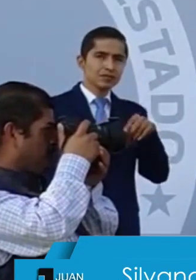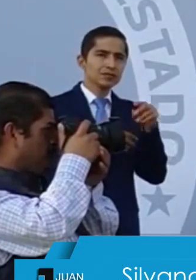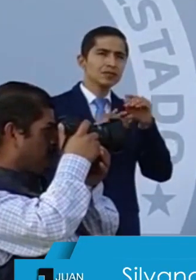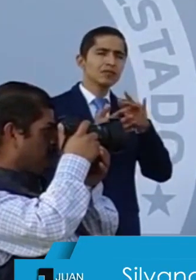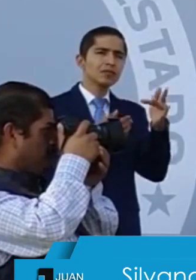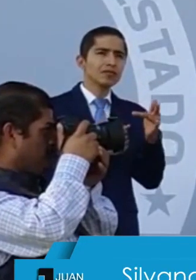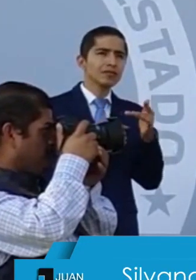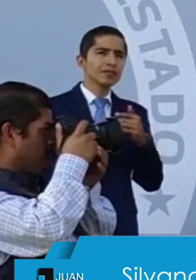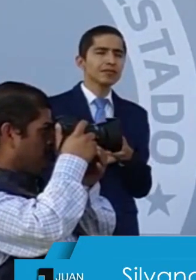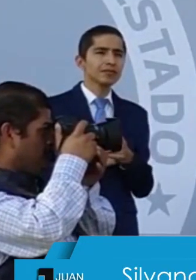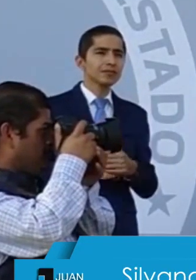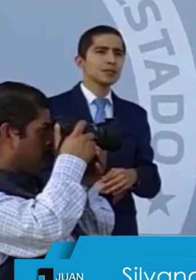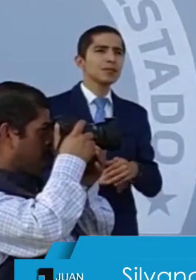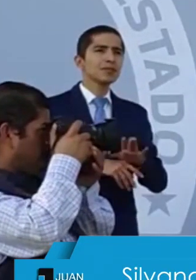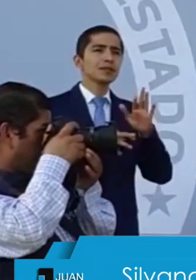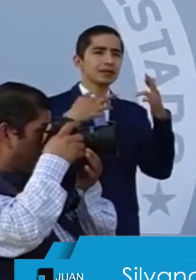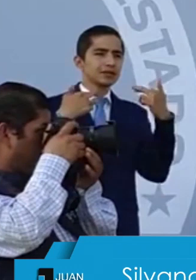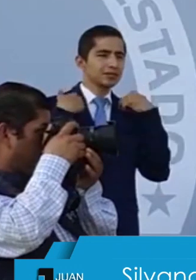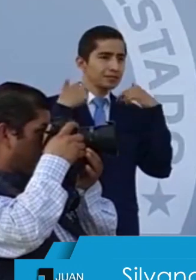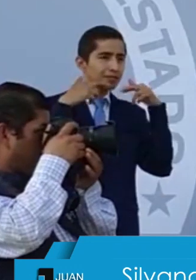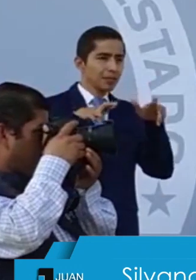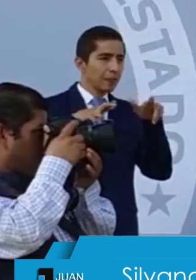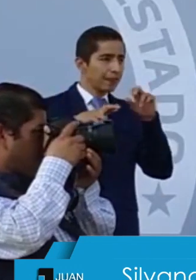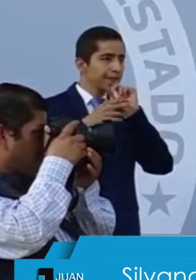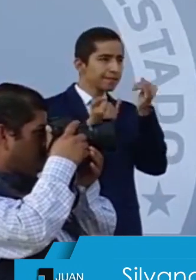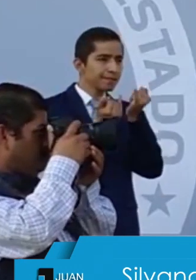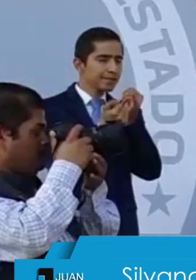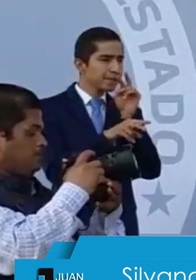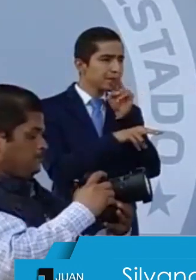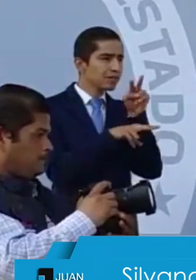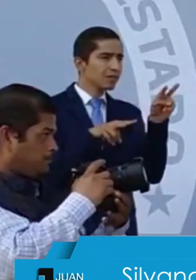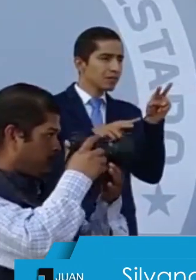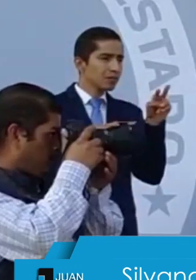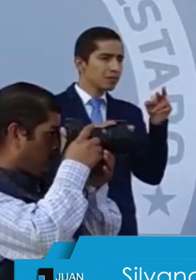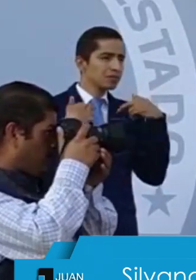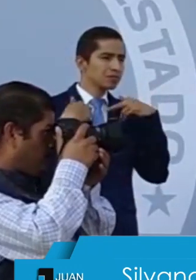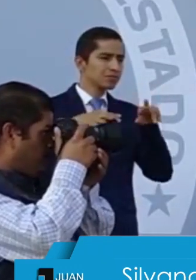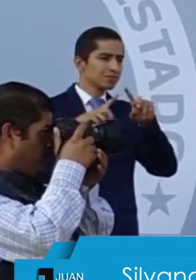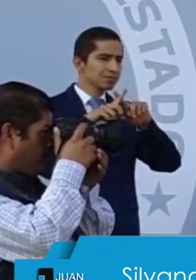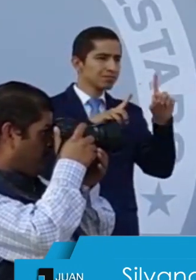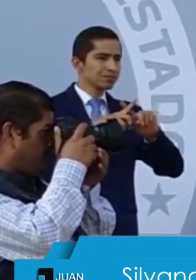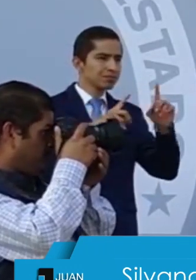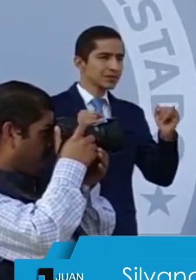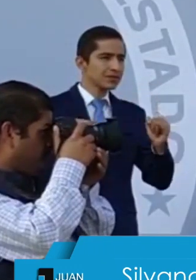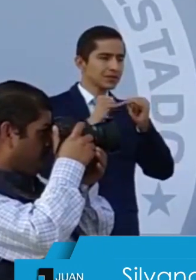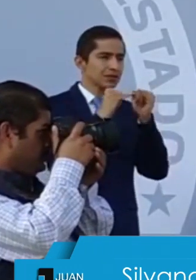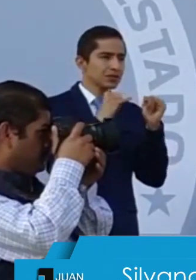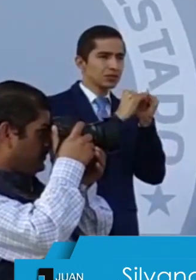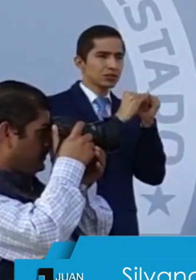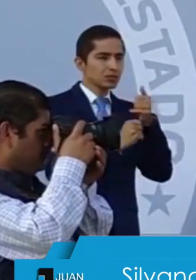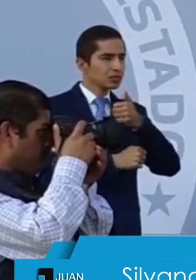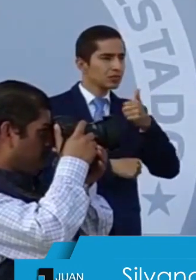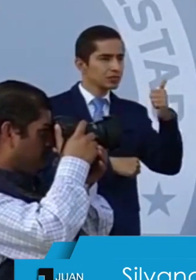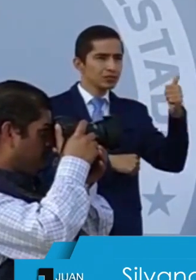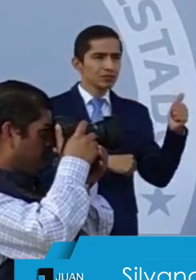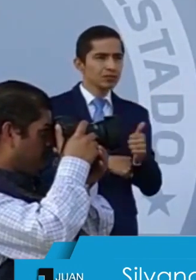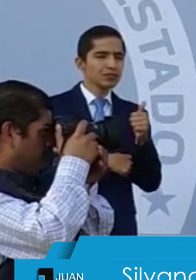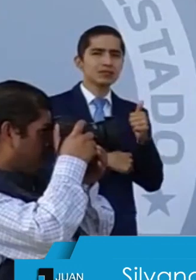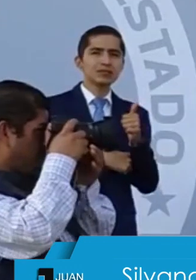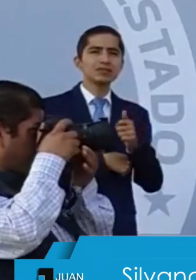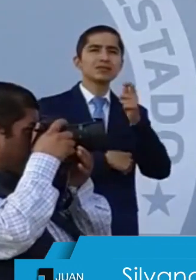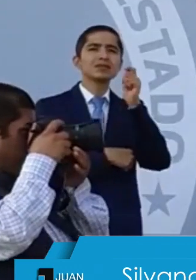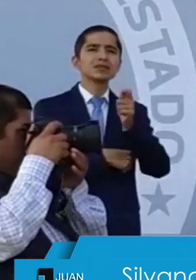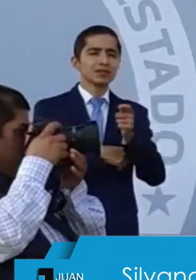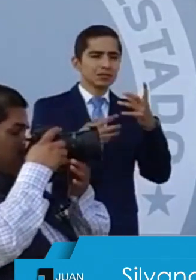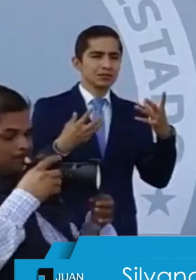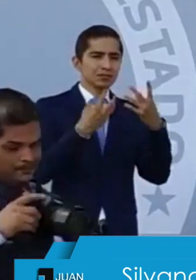esta institución de reciente creación alcance su objetivo, su propósito.